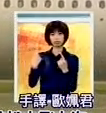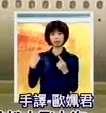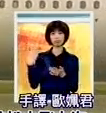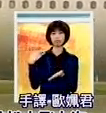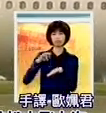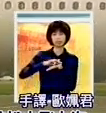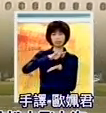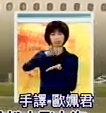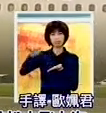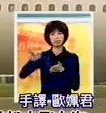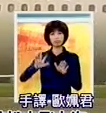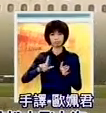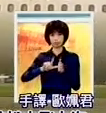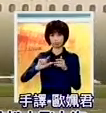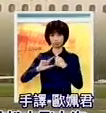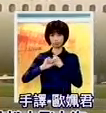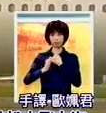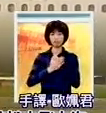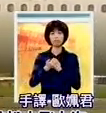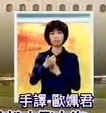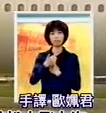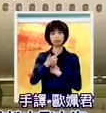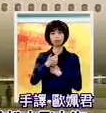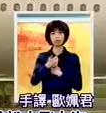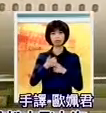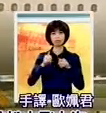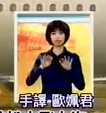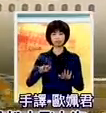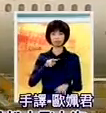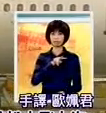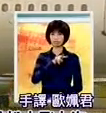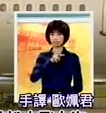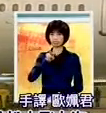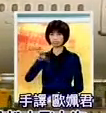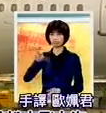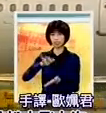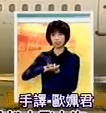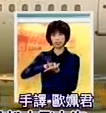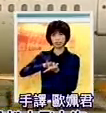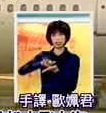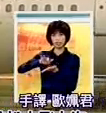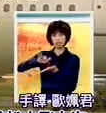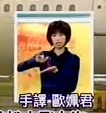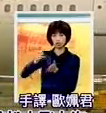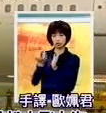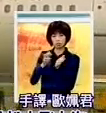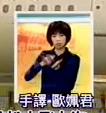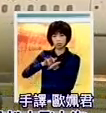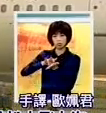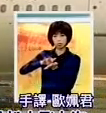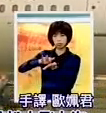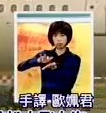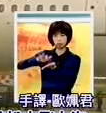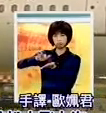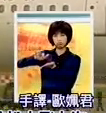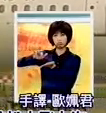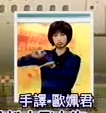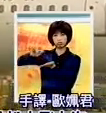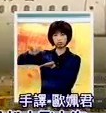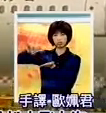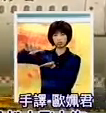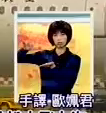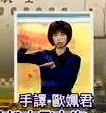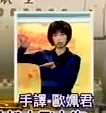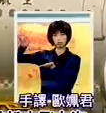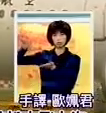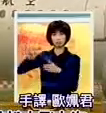可以省很多的时间。好，我们可以看到目前飞机正慢慢的准备要起飞。而事